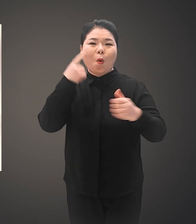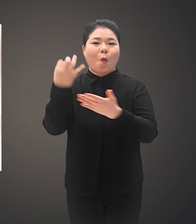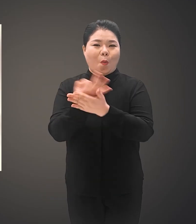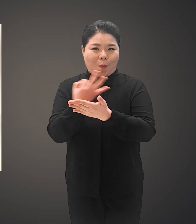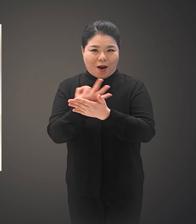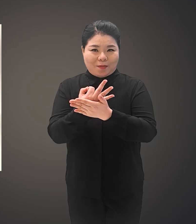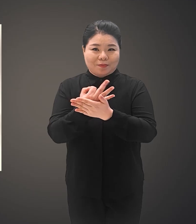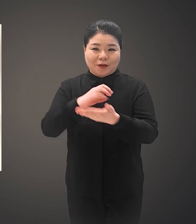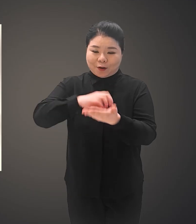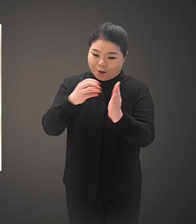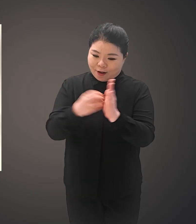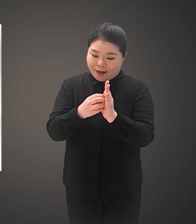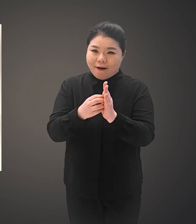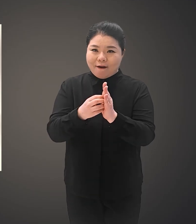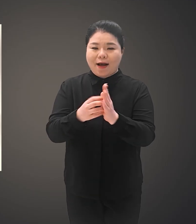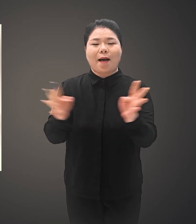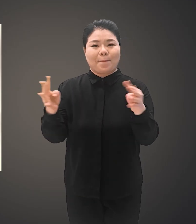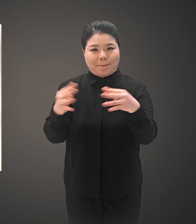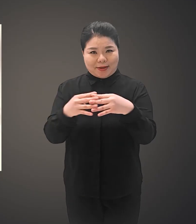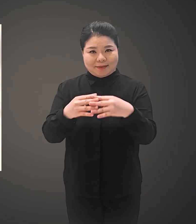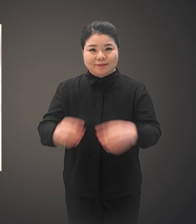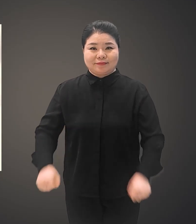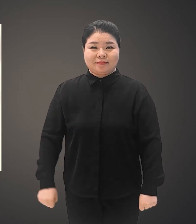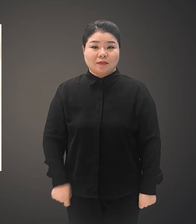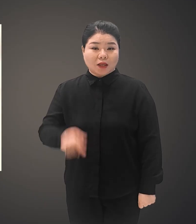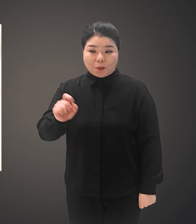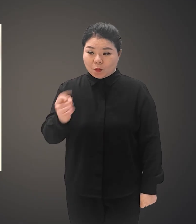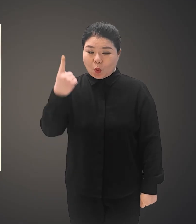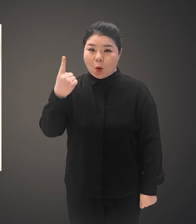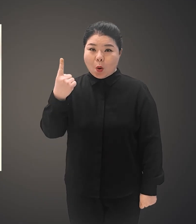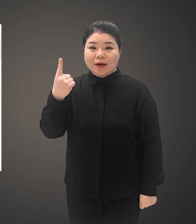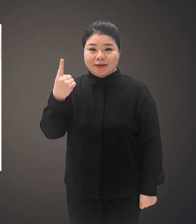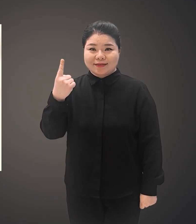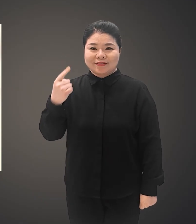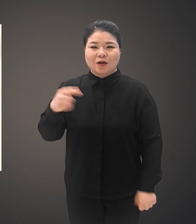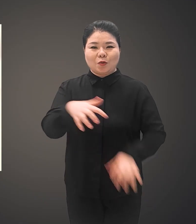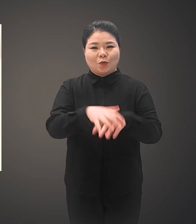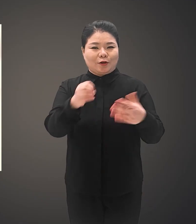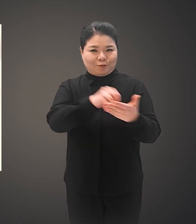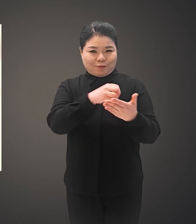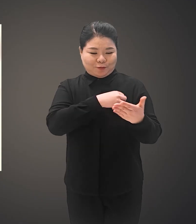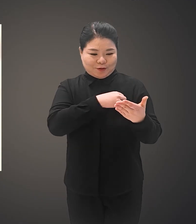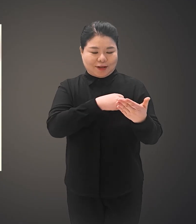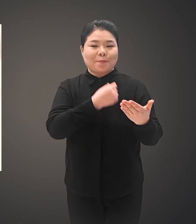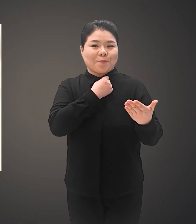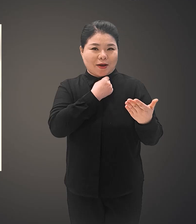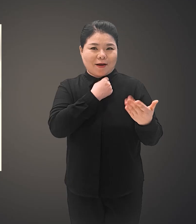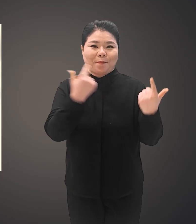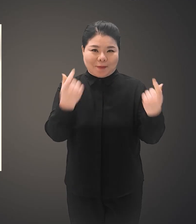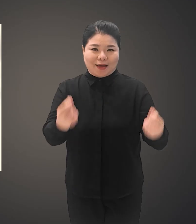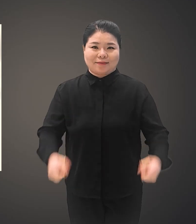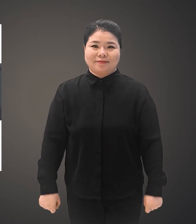5. 급여, 적정성과 합리성. 선행사건의 동기 요인은 조직 구성원의 욕구이다.